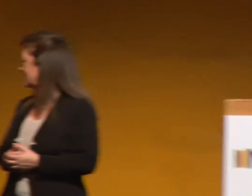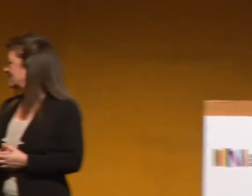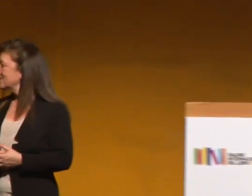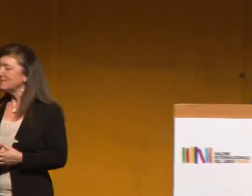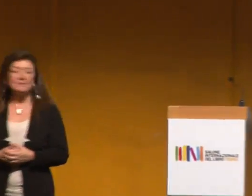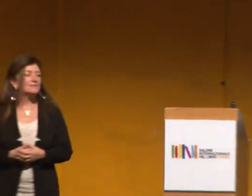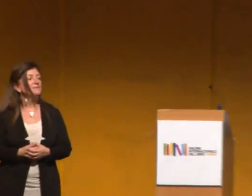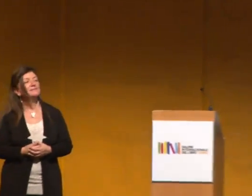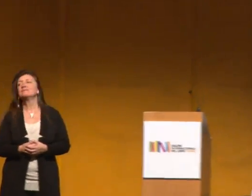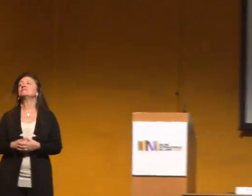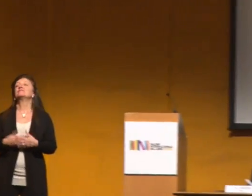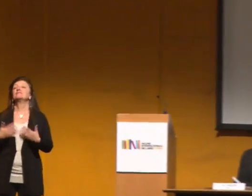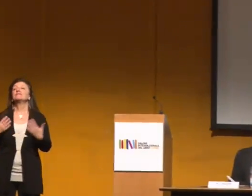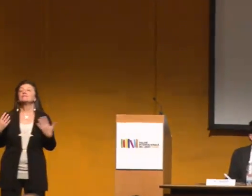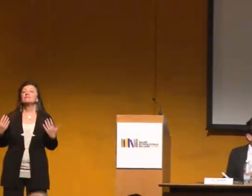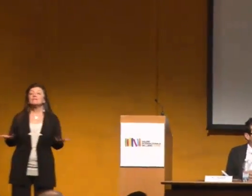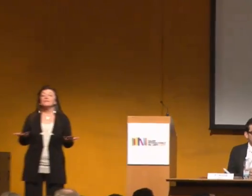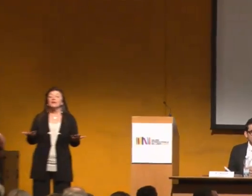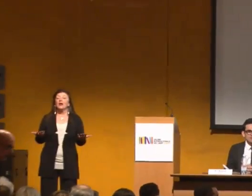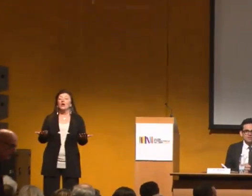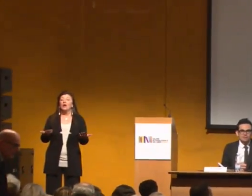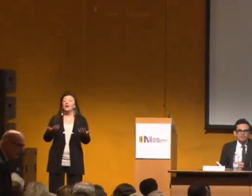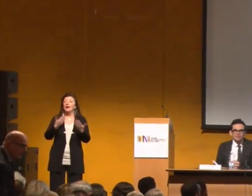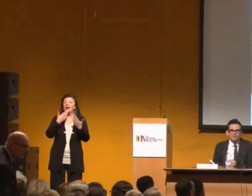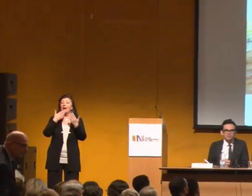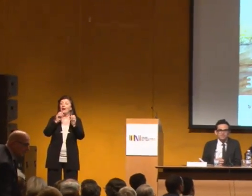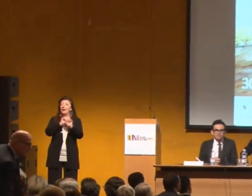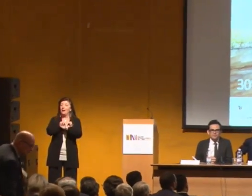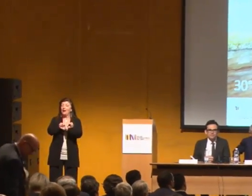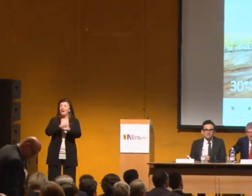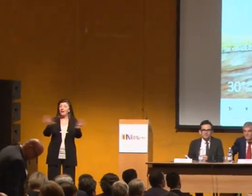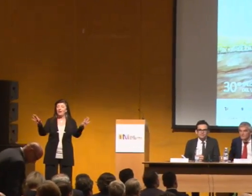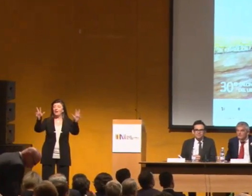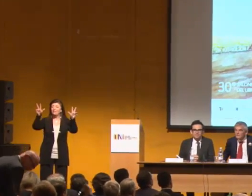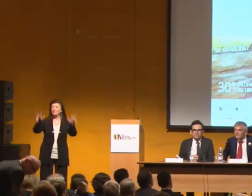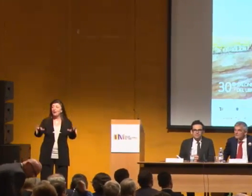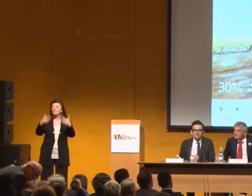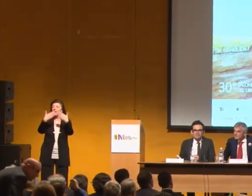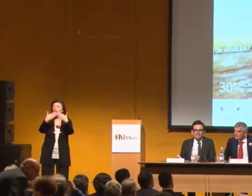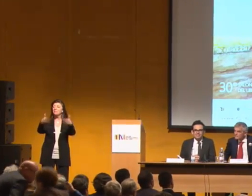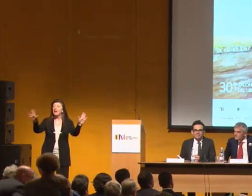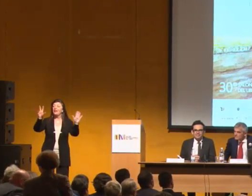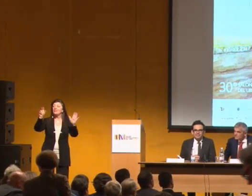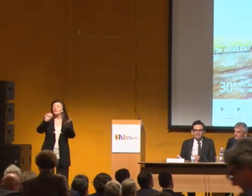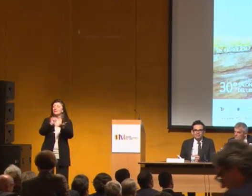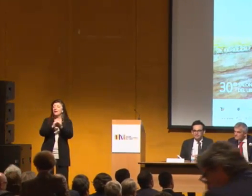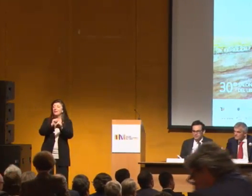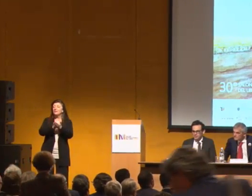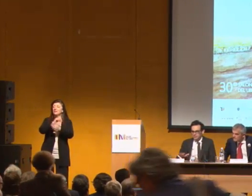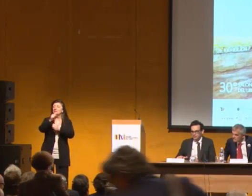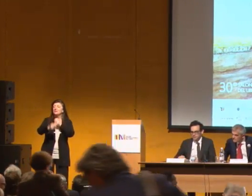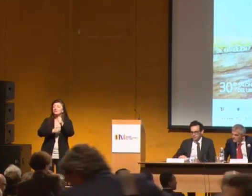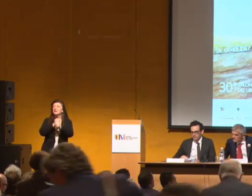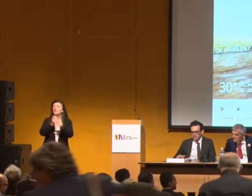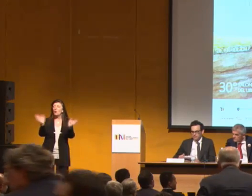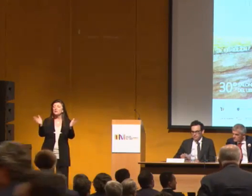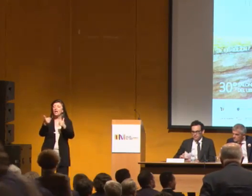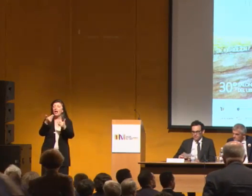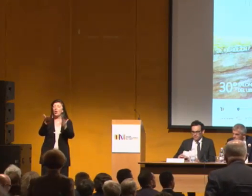allora nel dichiarare aperto il trentesimo salone del libro internazionale nazionale di torino